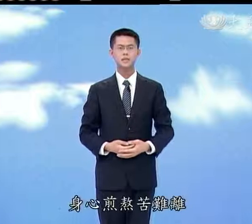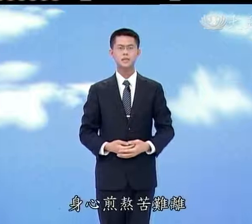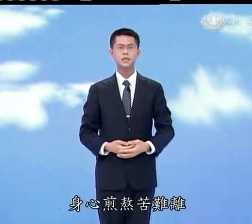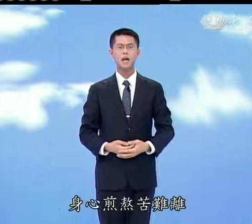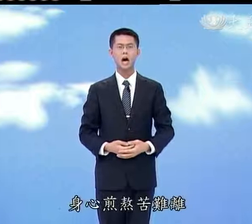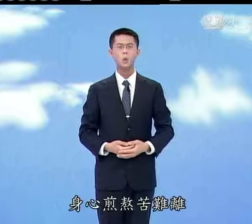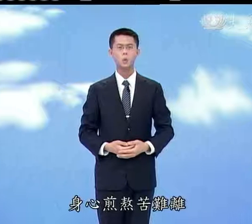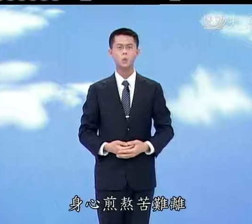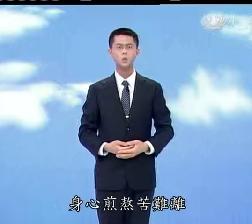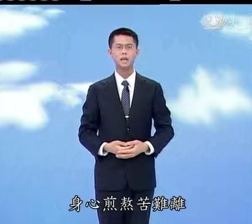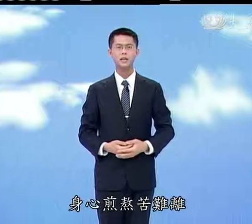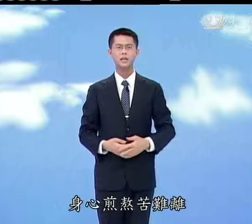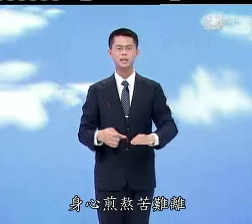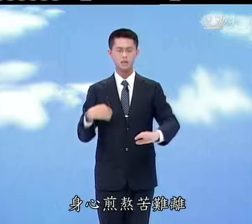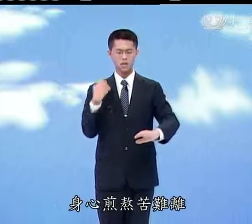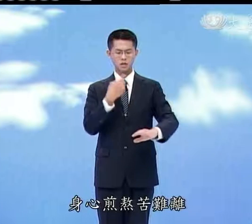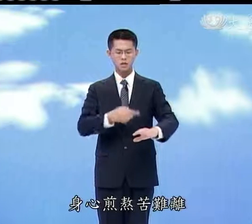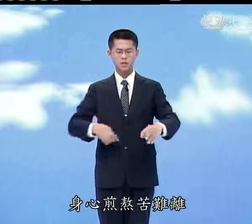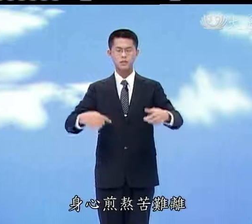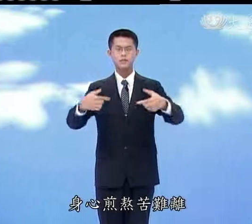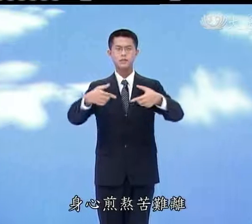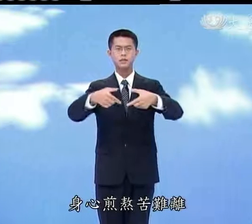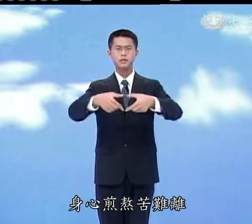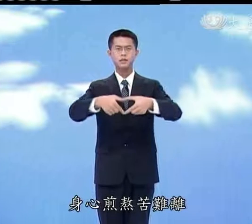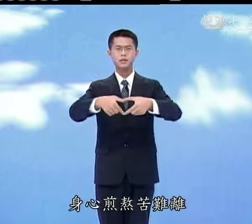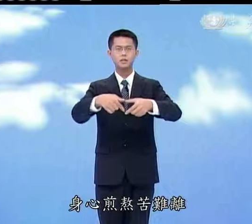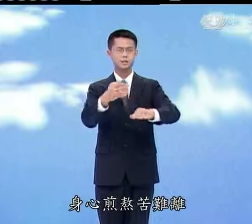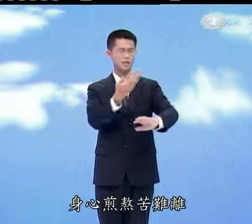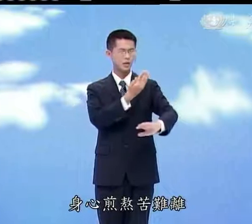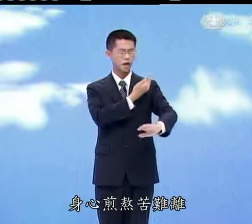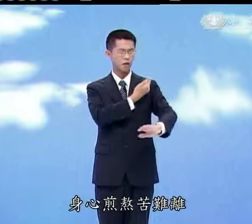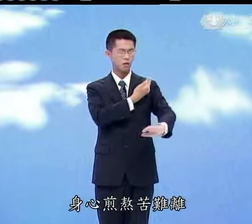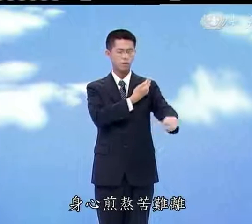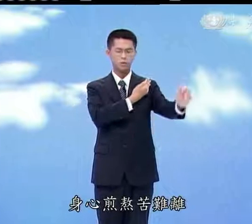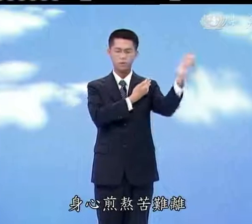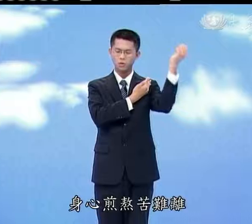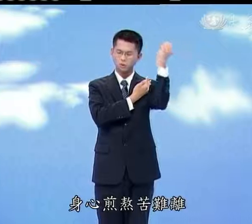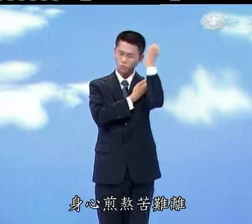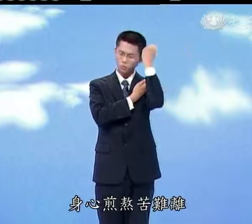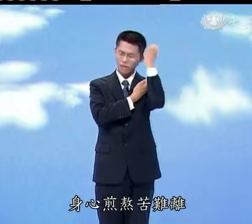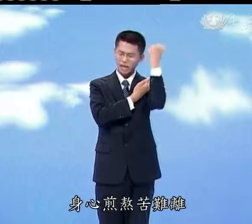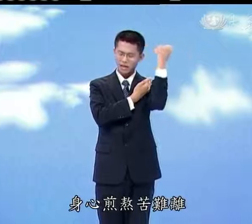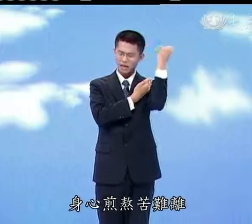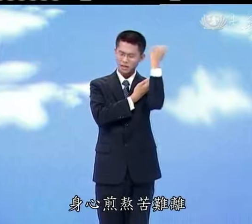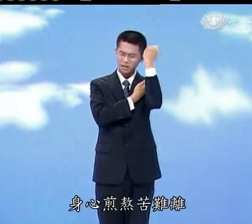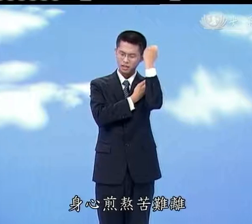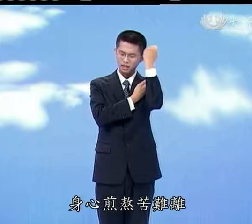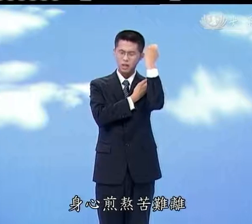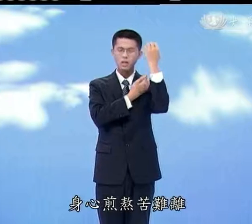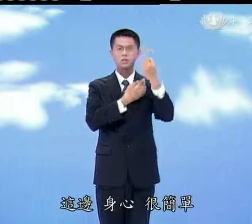心煎熬苦难离，身心煎熬苦难离。这